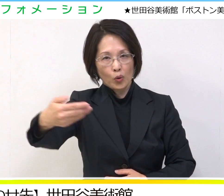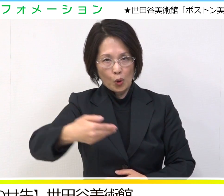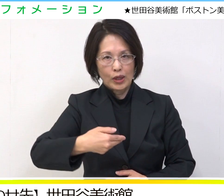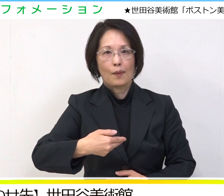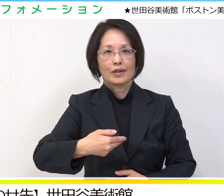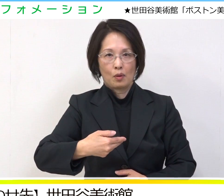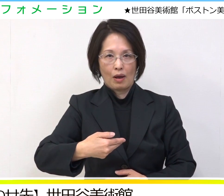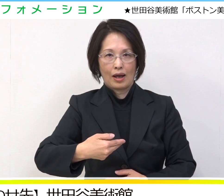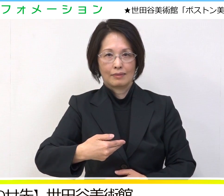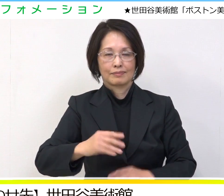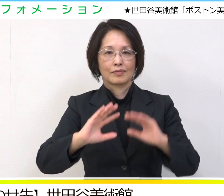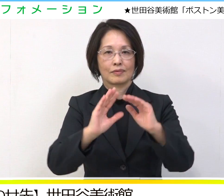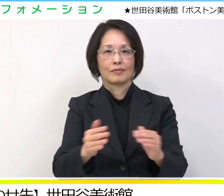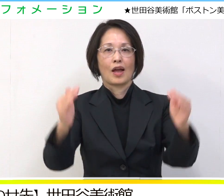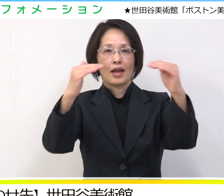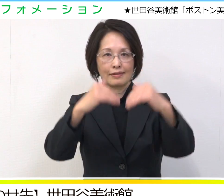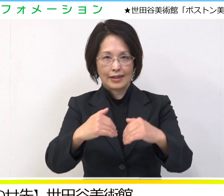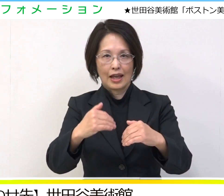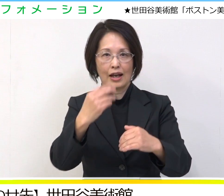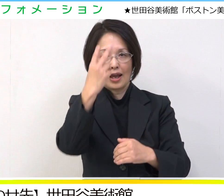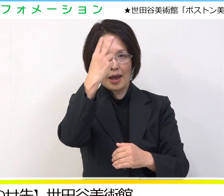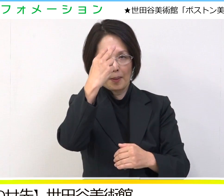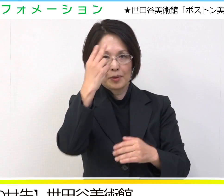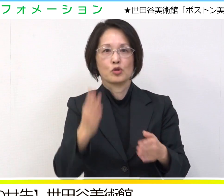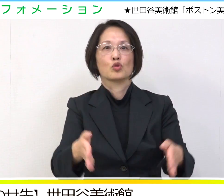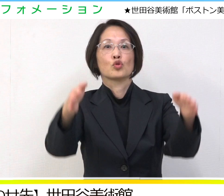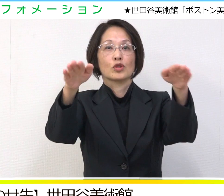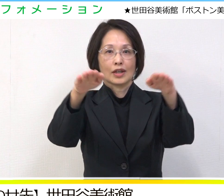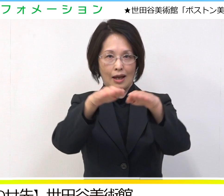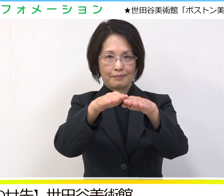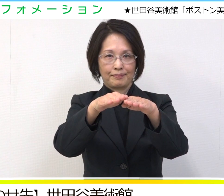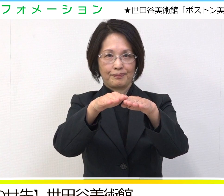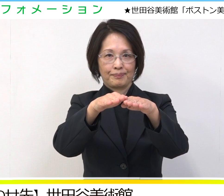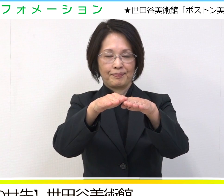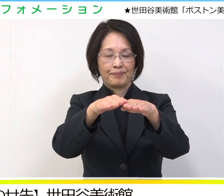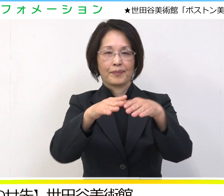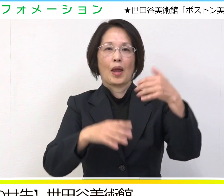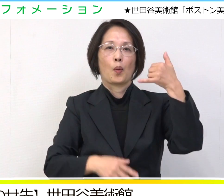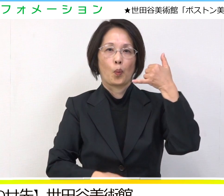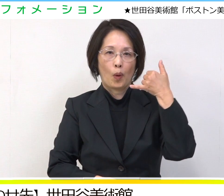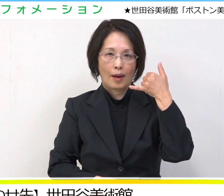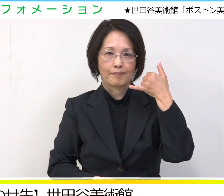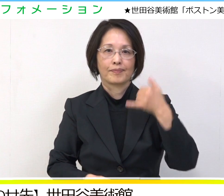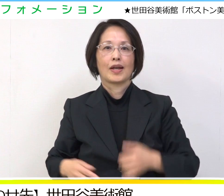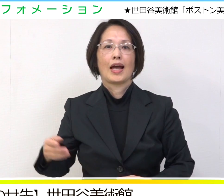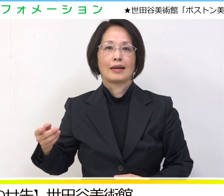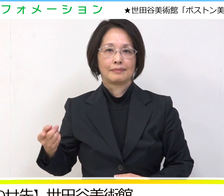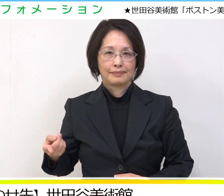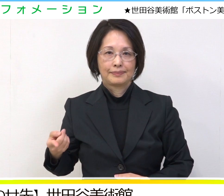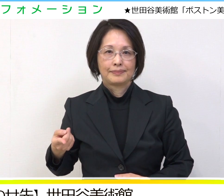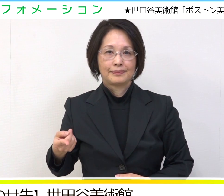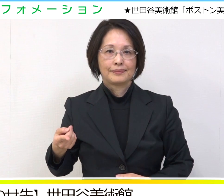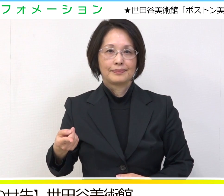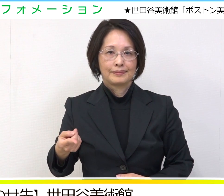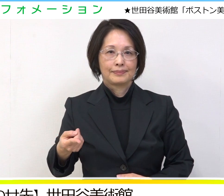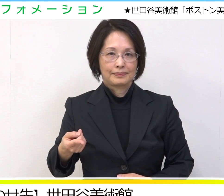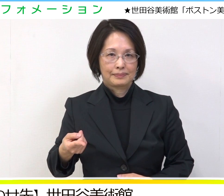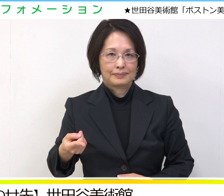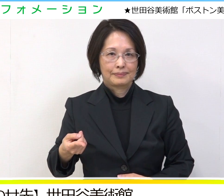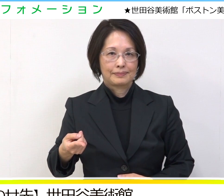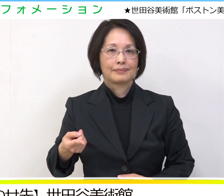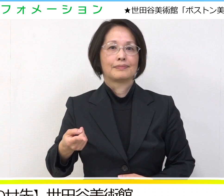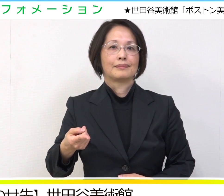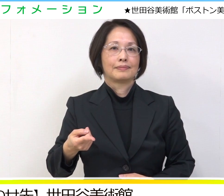お問い合わせは世田谷美術館電話サンギョン15